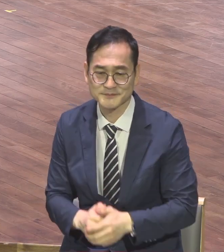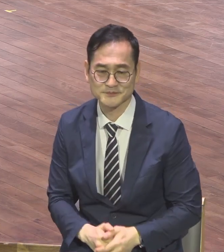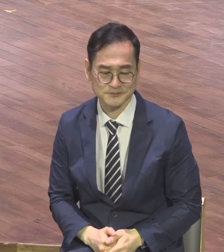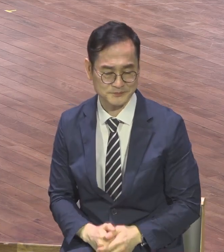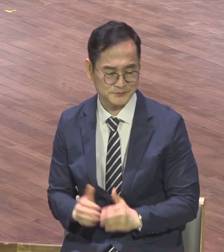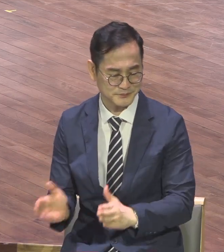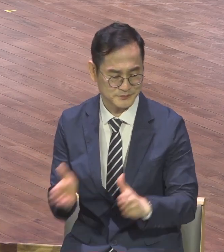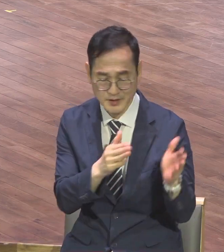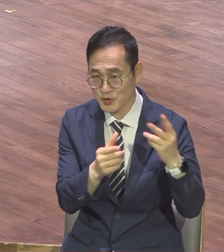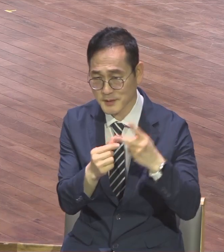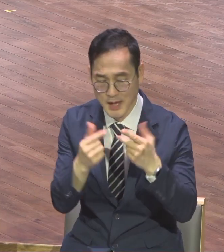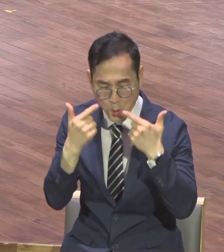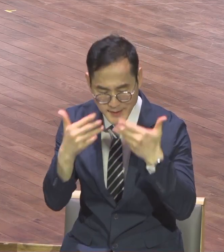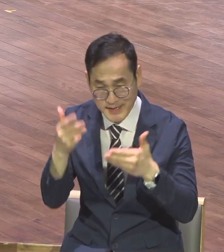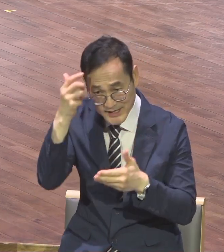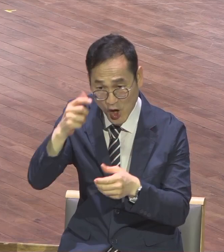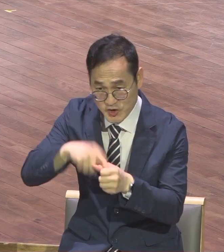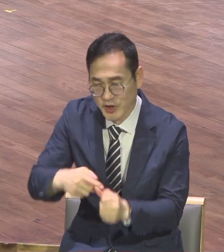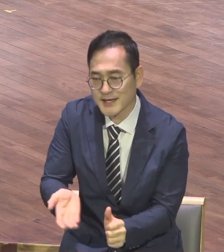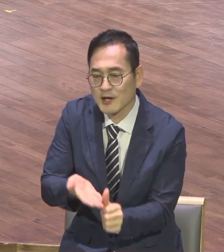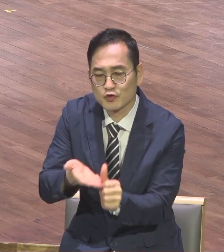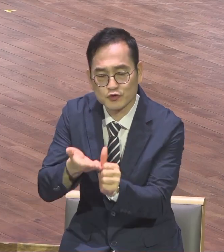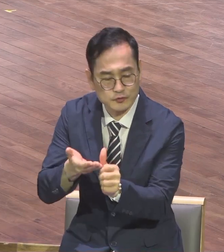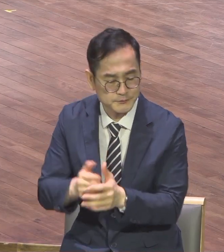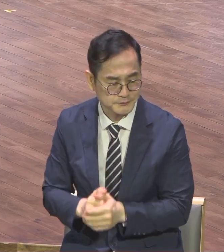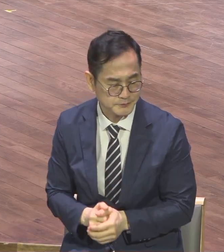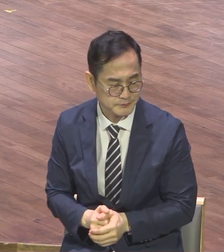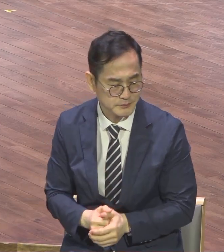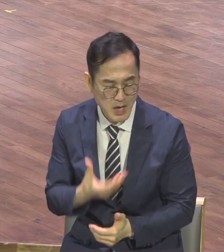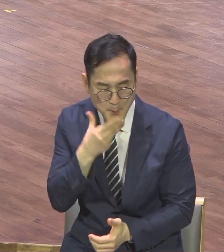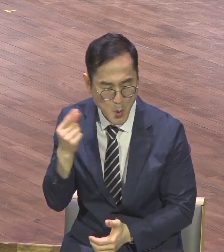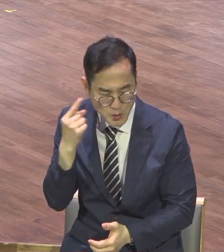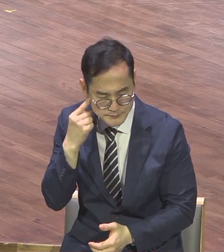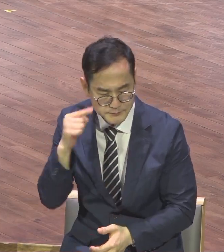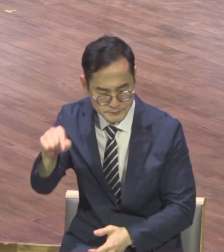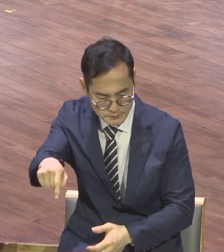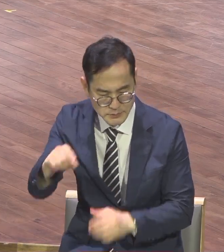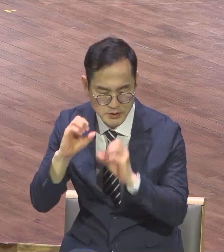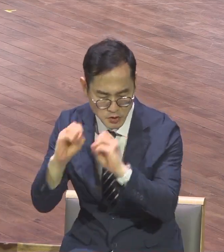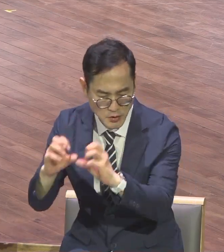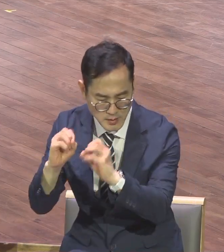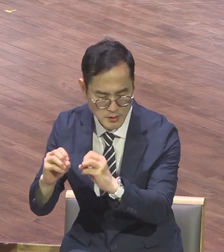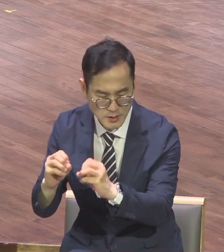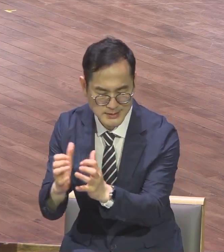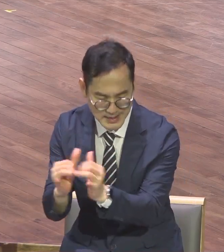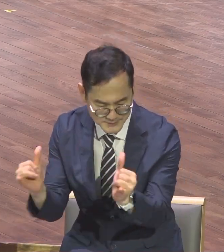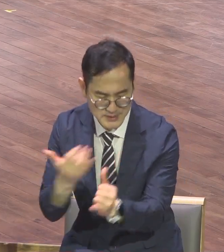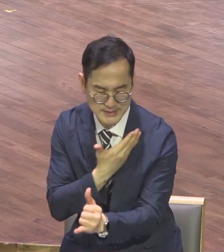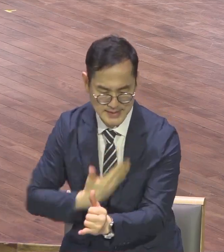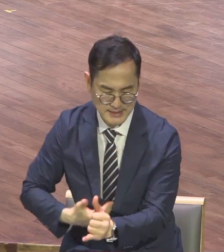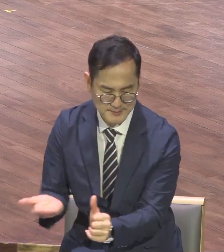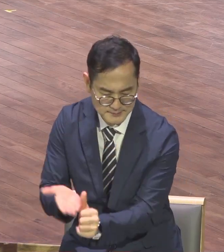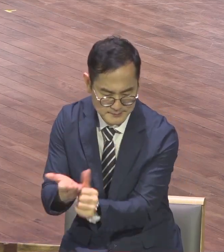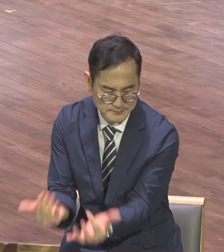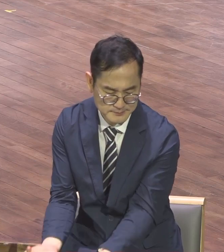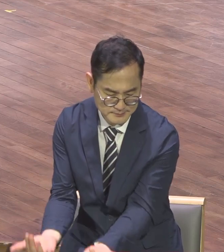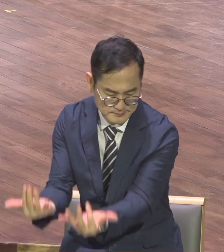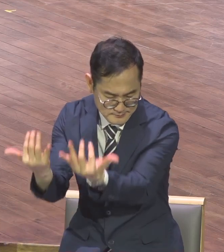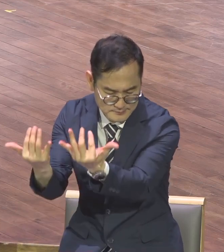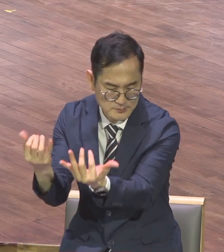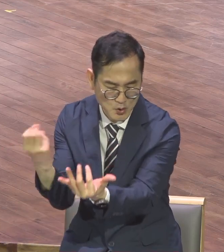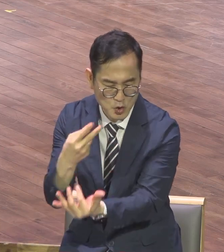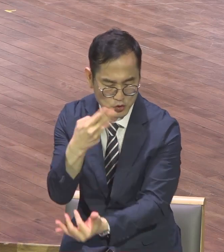영적 양육입니다. 21절을 다시 봅니다. 복음을 그 성에서 전하여 많은 사람을 제자로 삼고